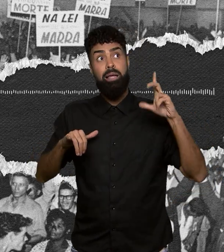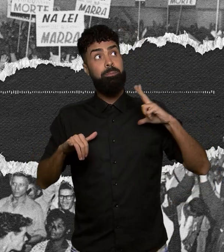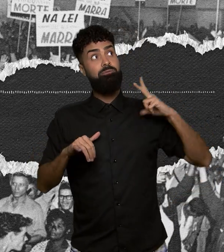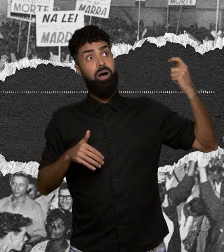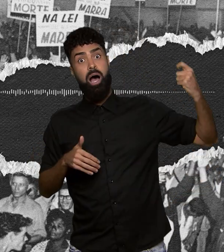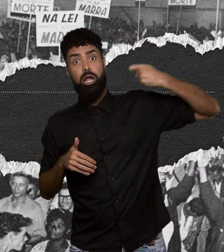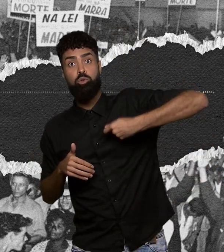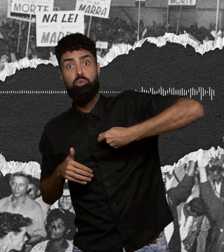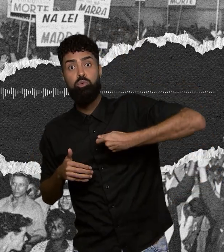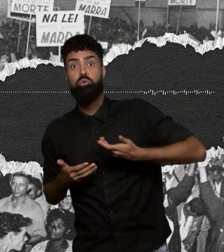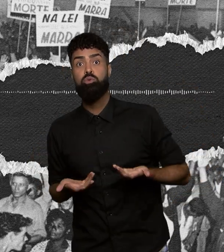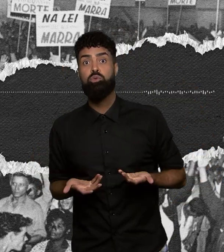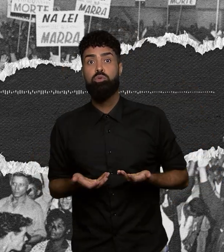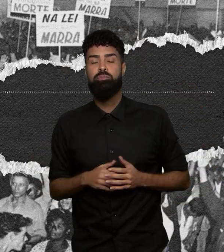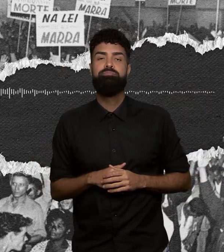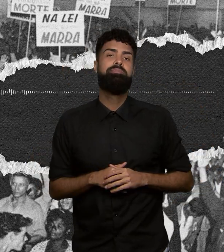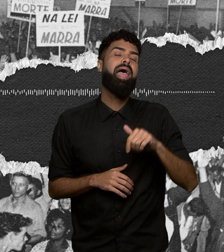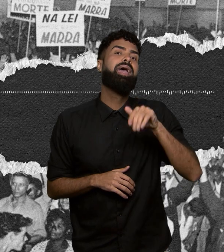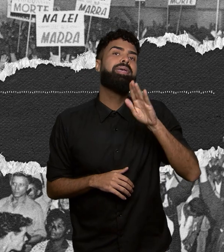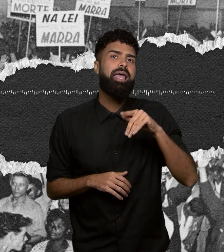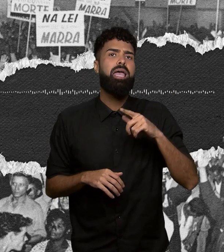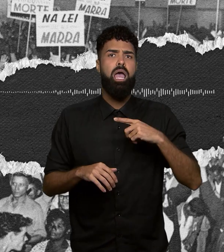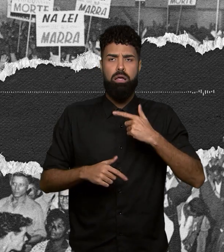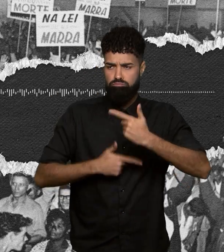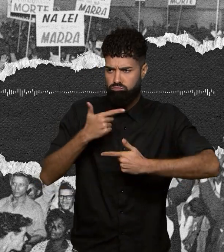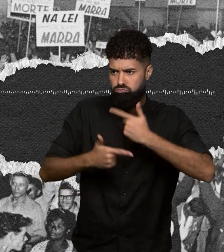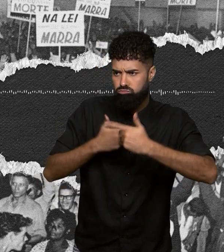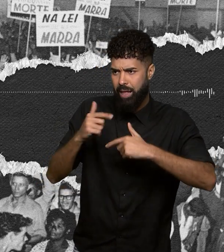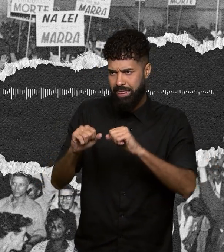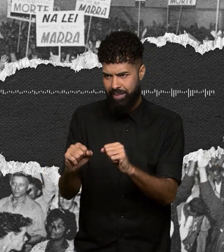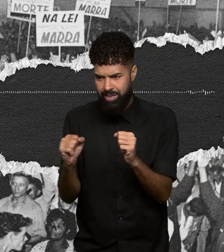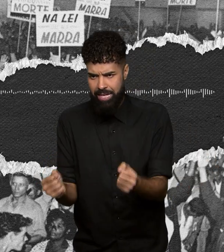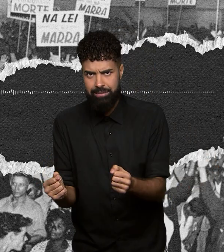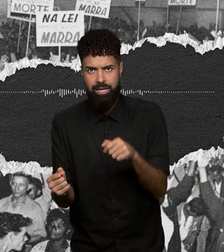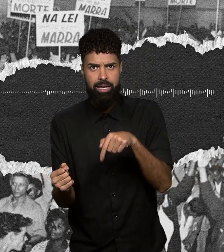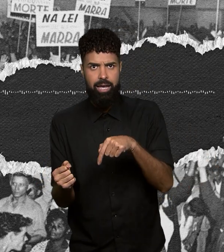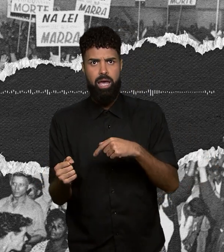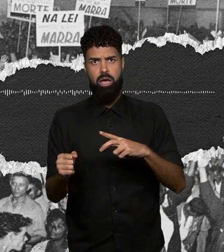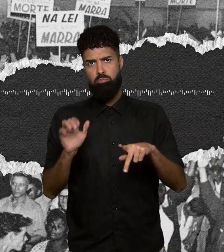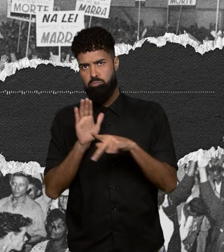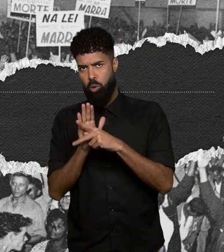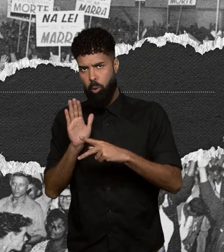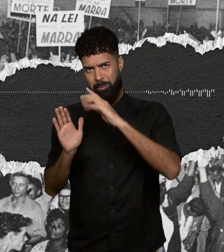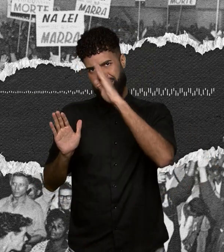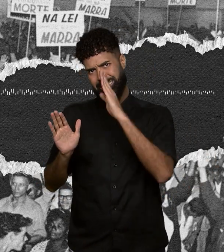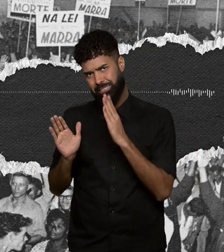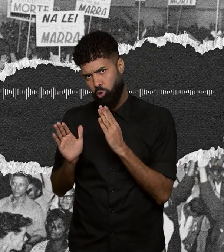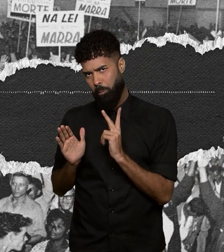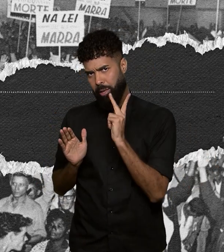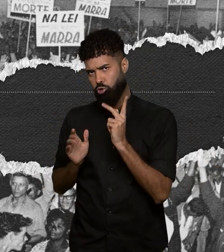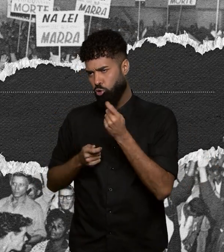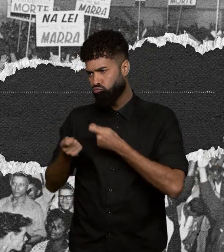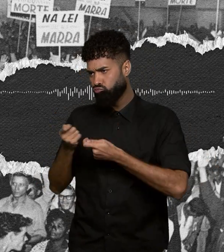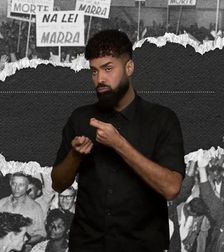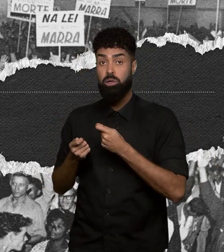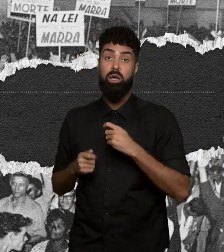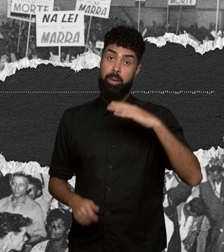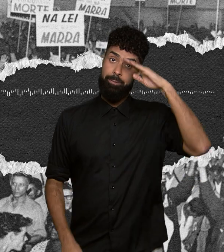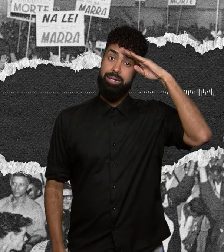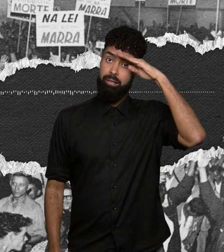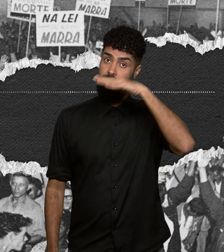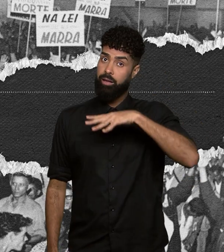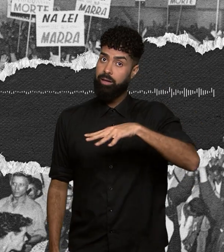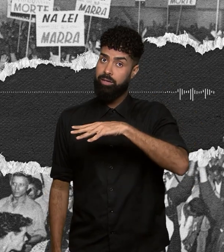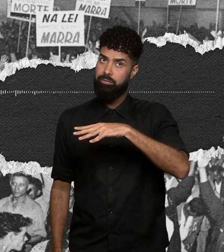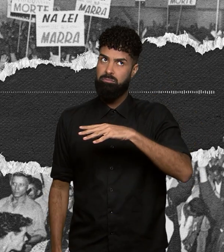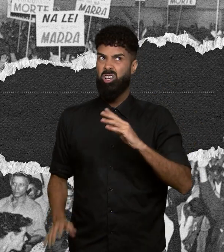privado e sabe quem atuou de forma decisiva em defesa do monopólio Nacional do petróleo no Brasil os militares bem